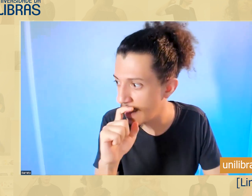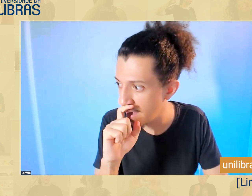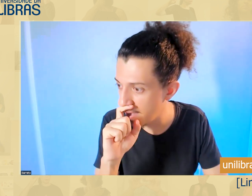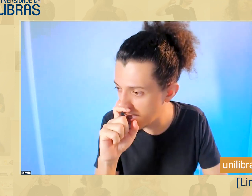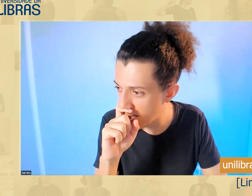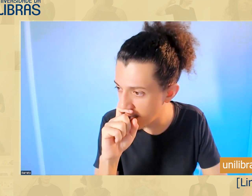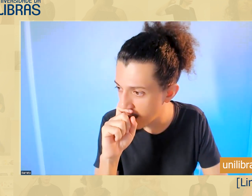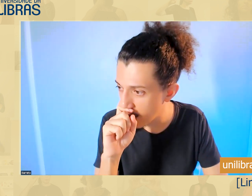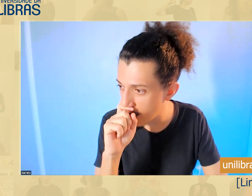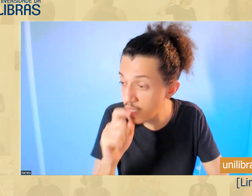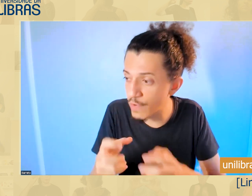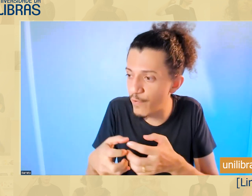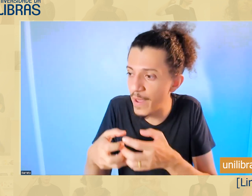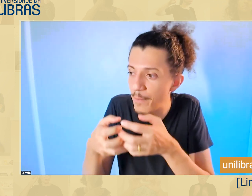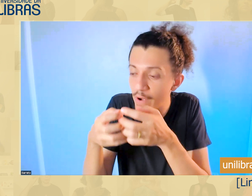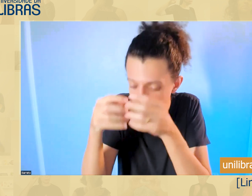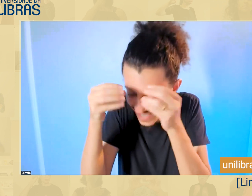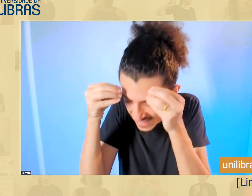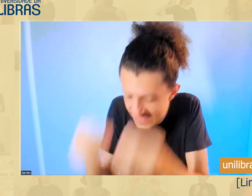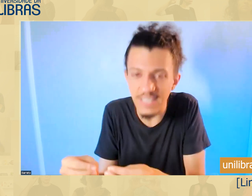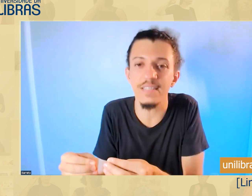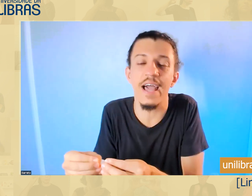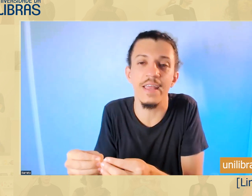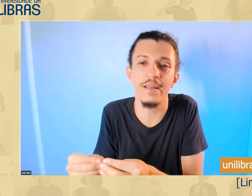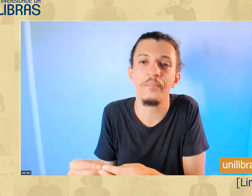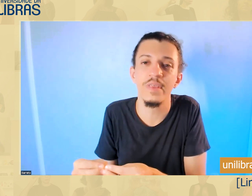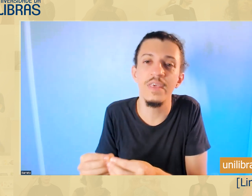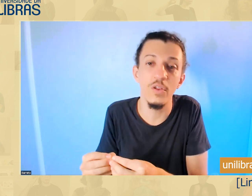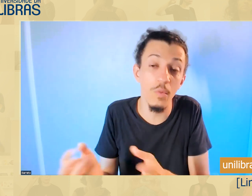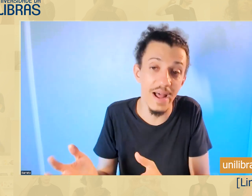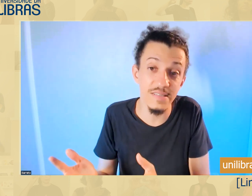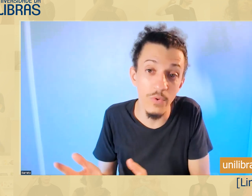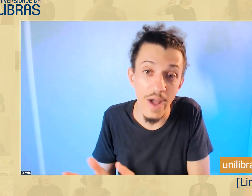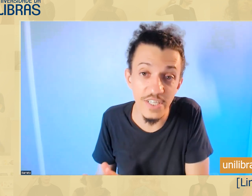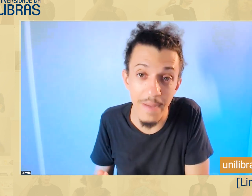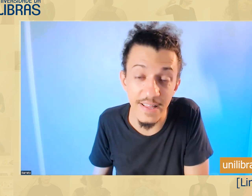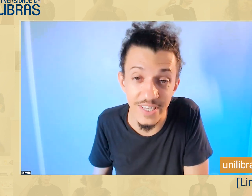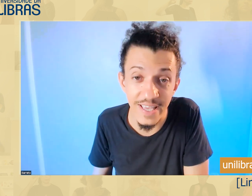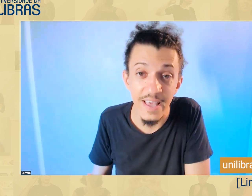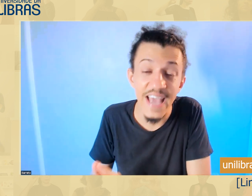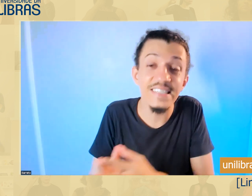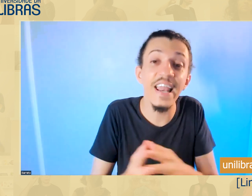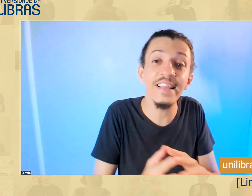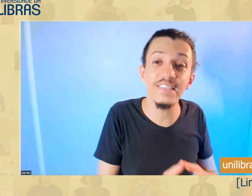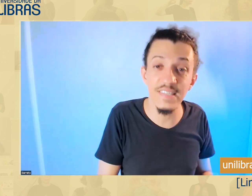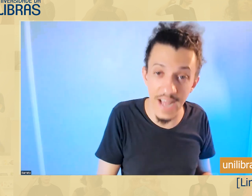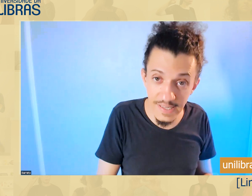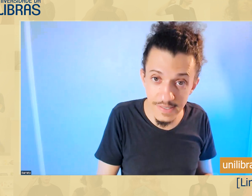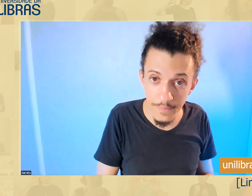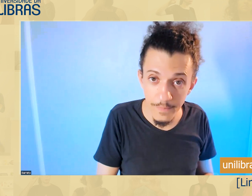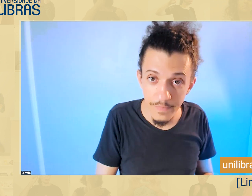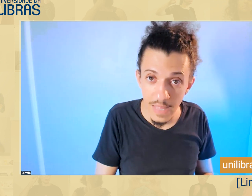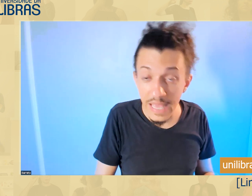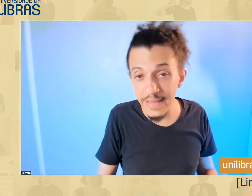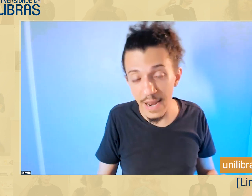sabe? E, e isso foi por causa dessa técnica, que no Brasil é chamada de escrita de